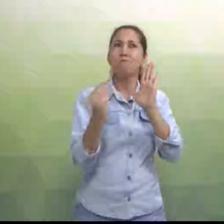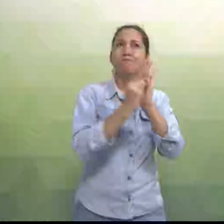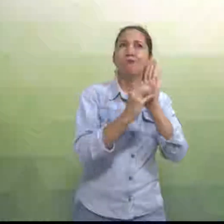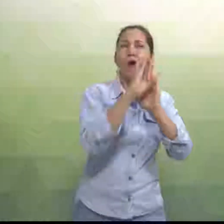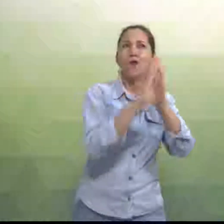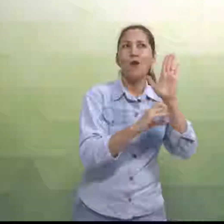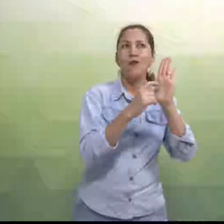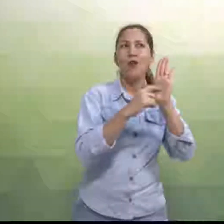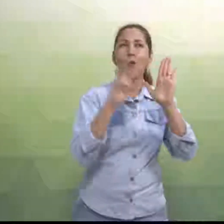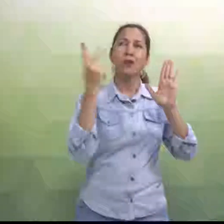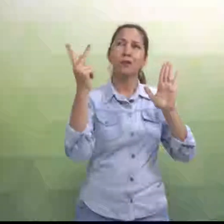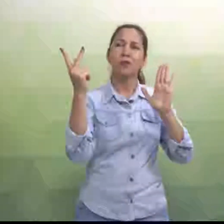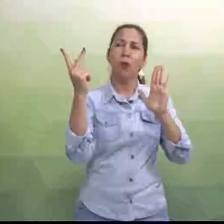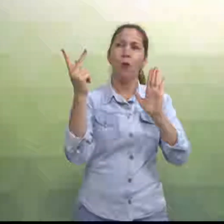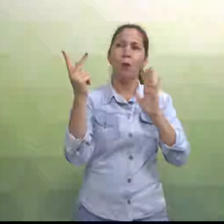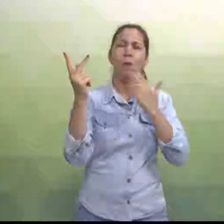Também com relação à história.